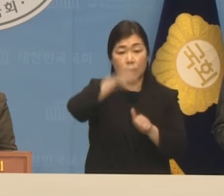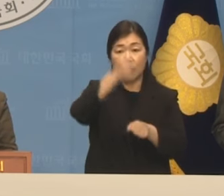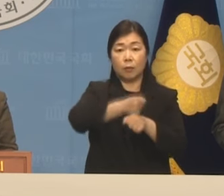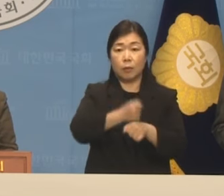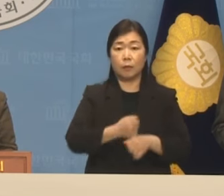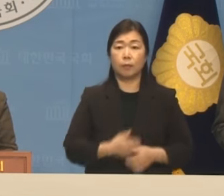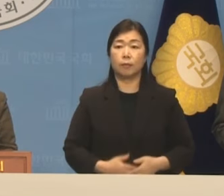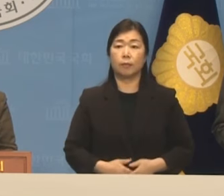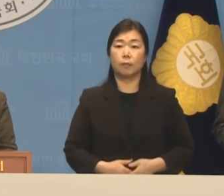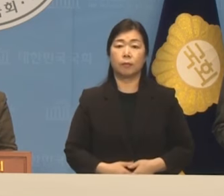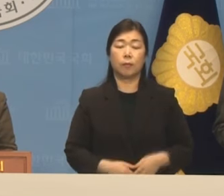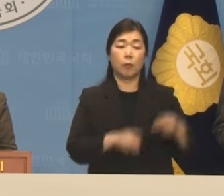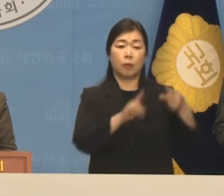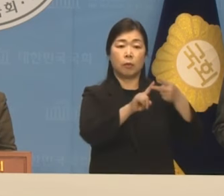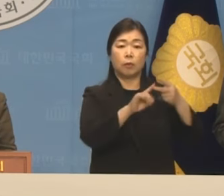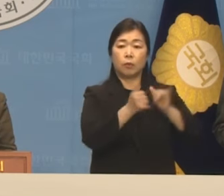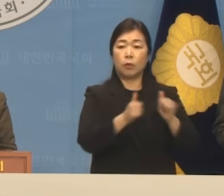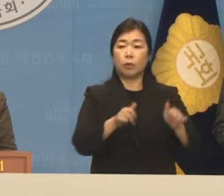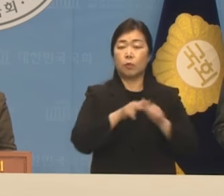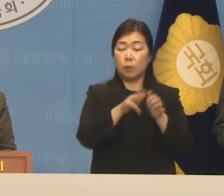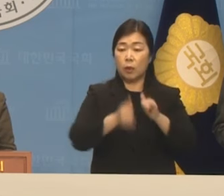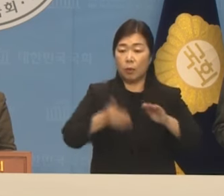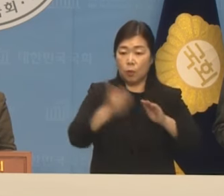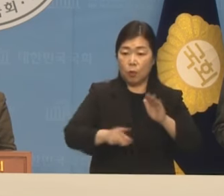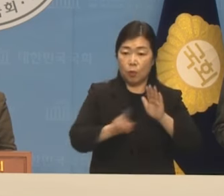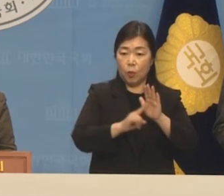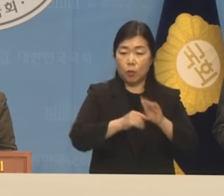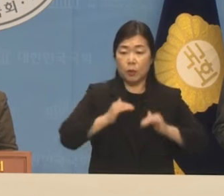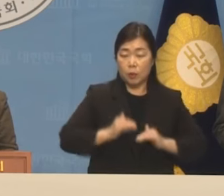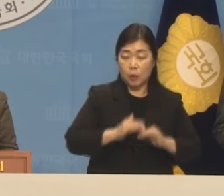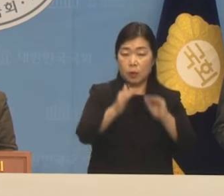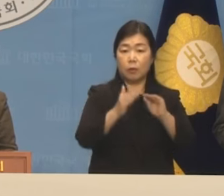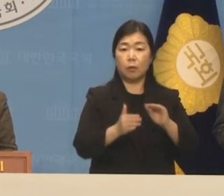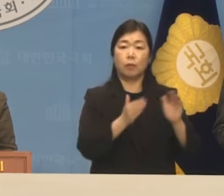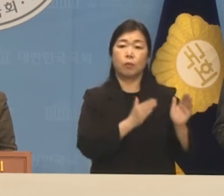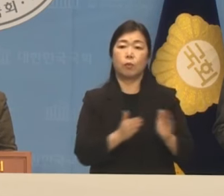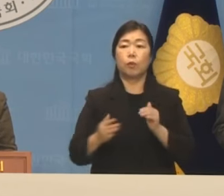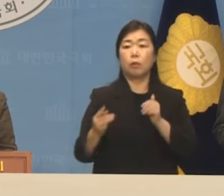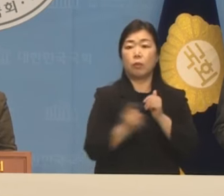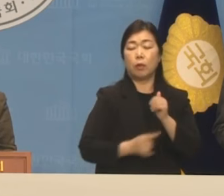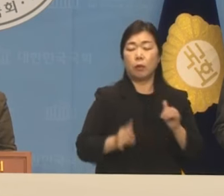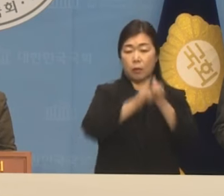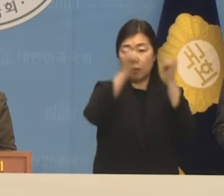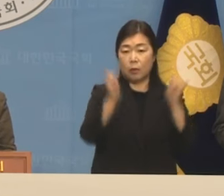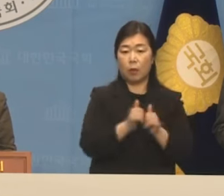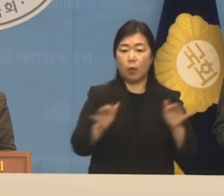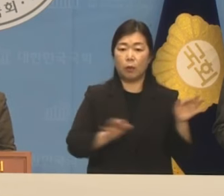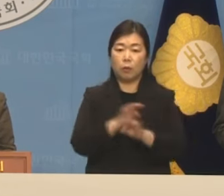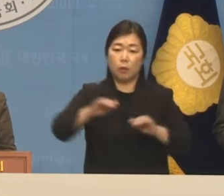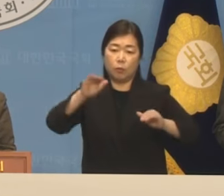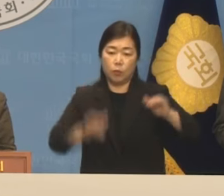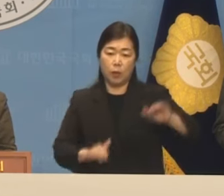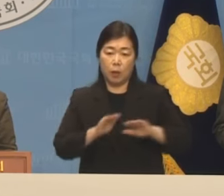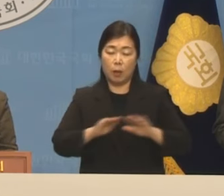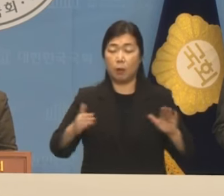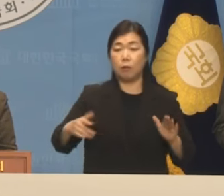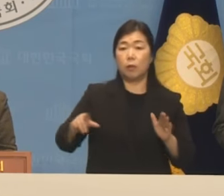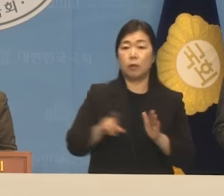2. 국민후보 공모 절차 준비위원회는 사회 경제적 불평등 해소를